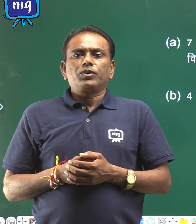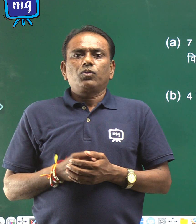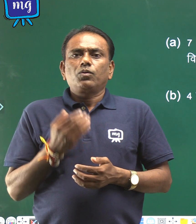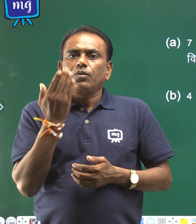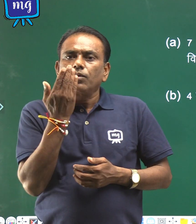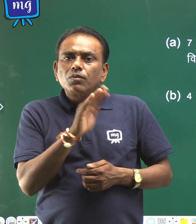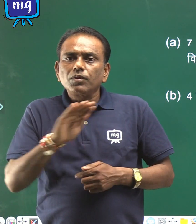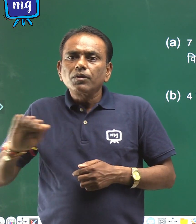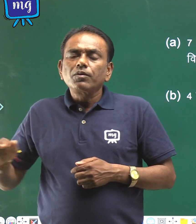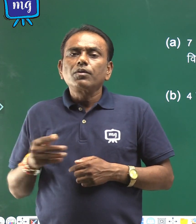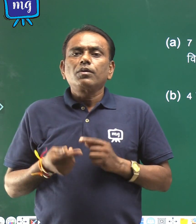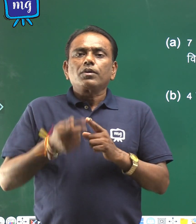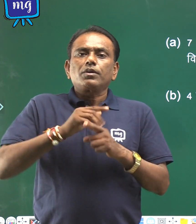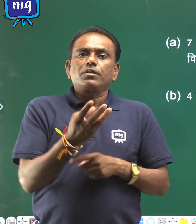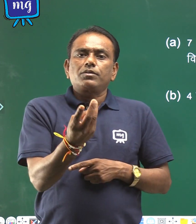विद्यार्थियों की संख्या।